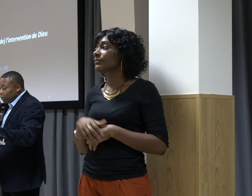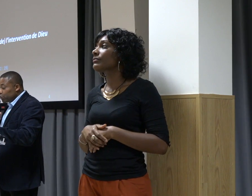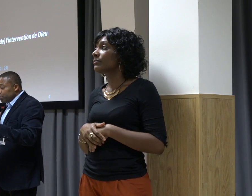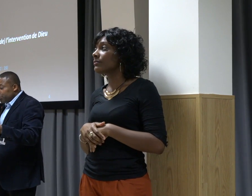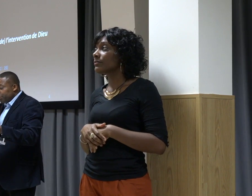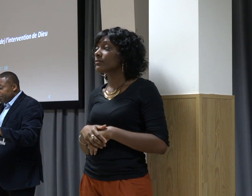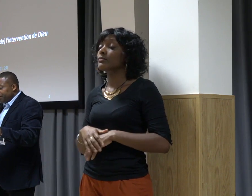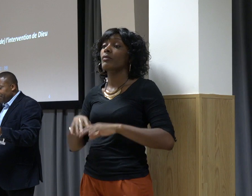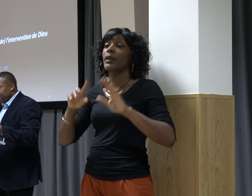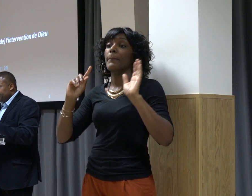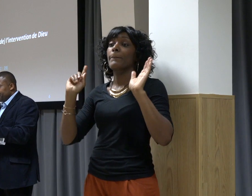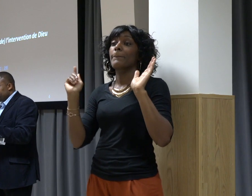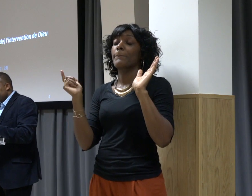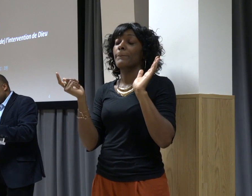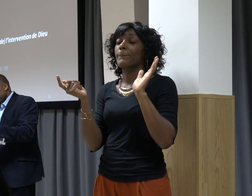Lorsque Dieu